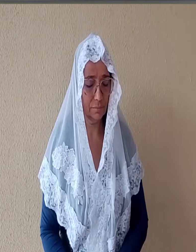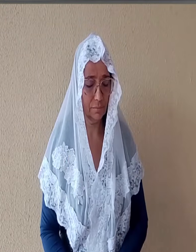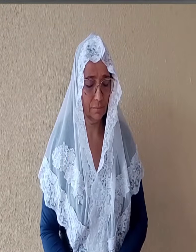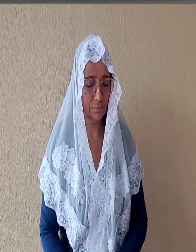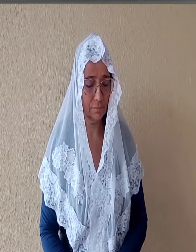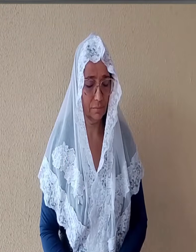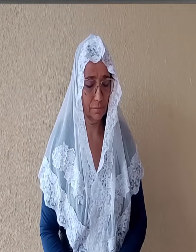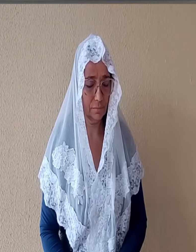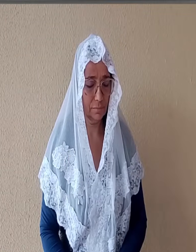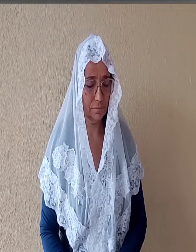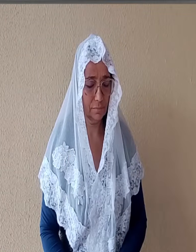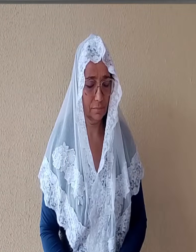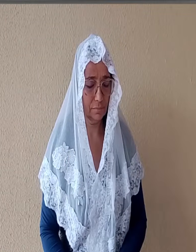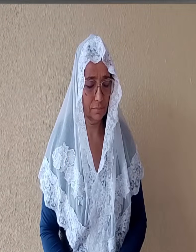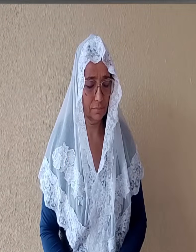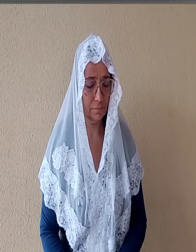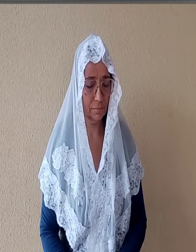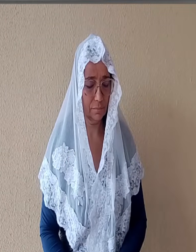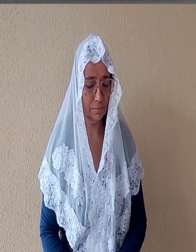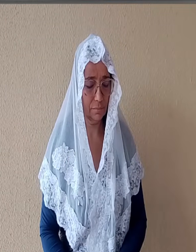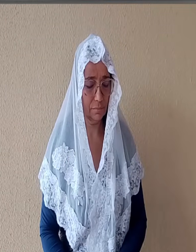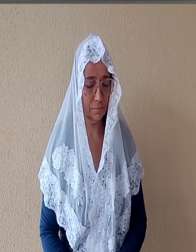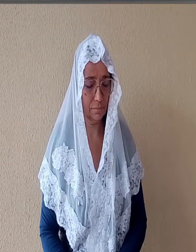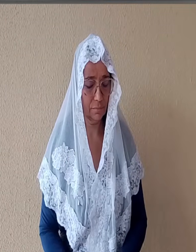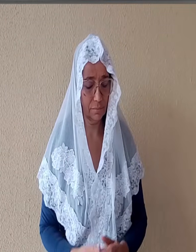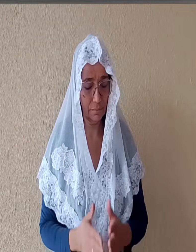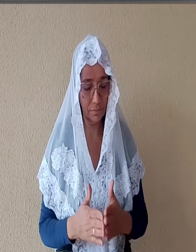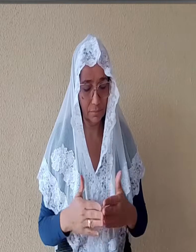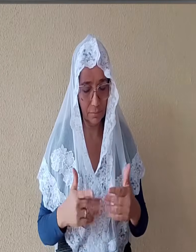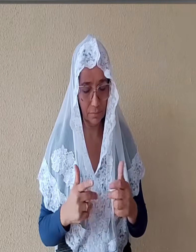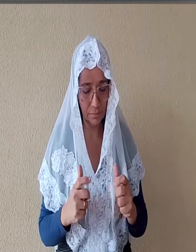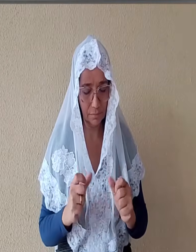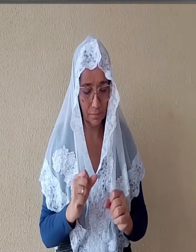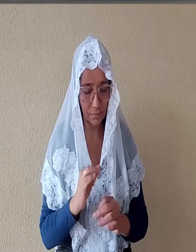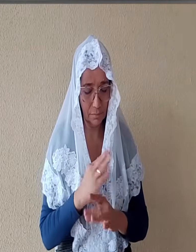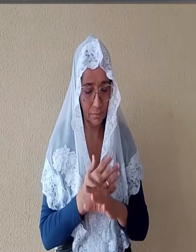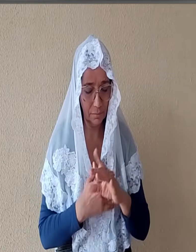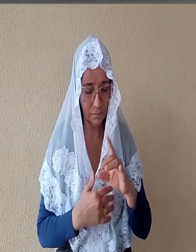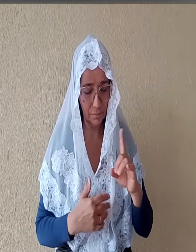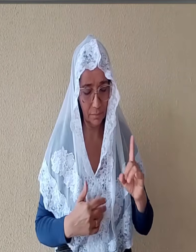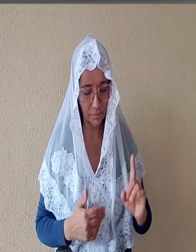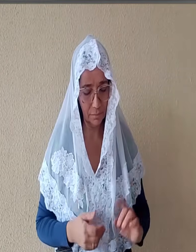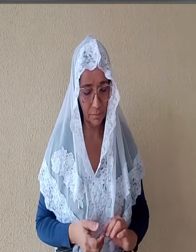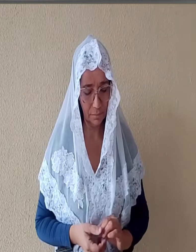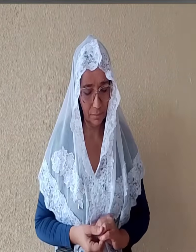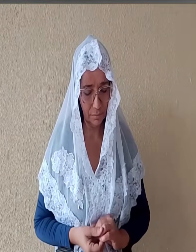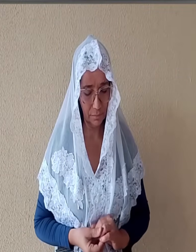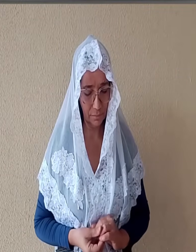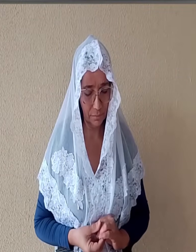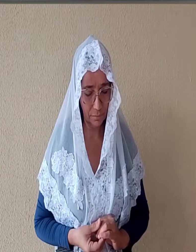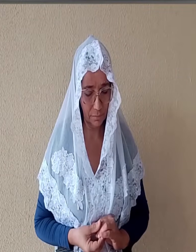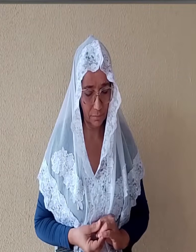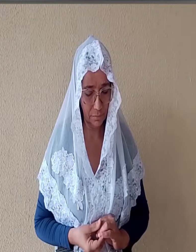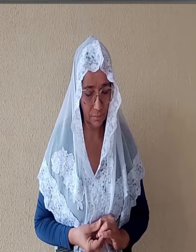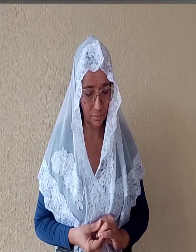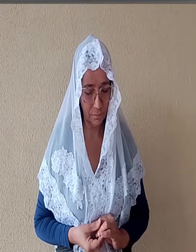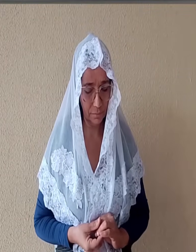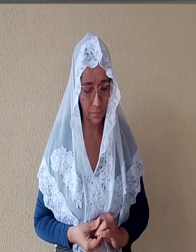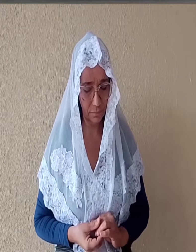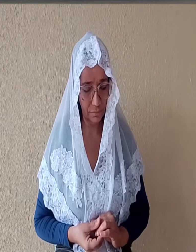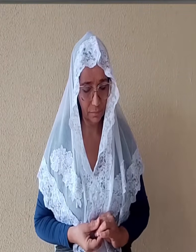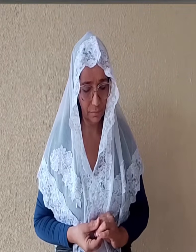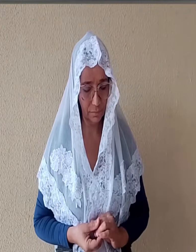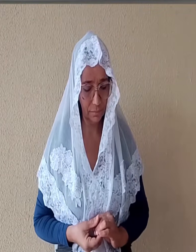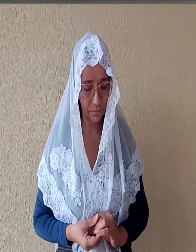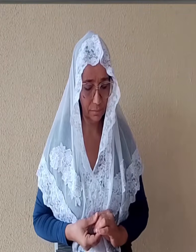Jesus. Jesus. Glória a Aleluia. Deus. Alamaia. Glória a Deus.